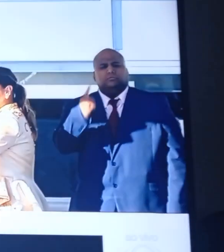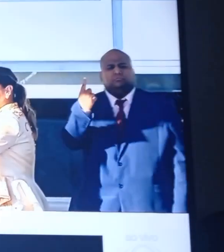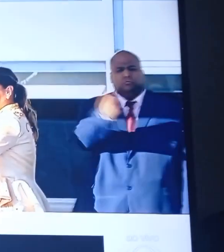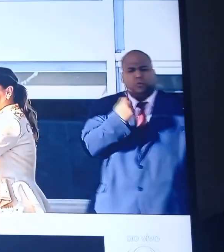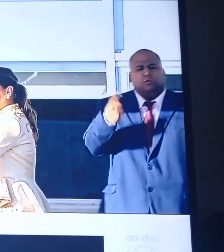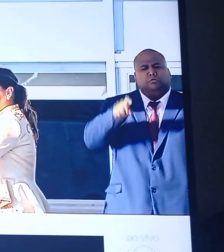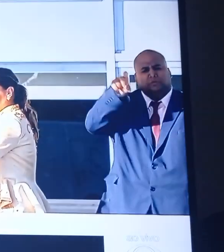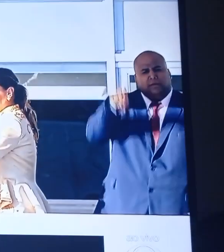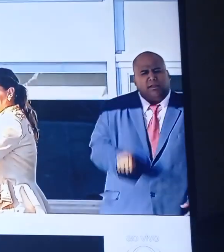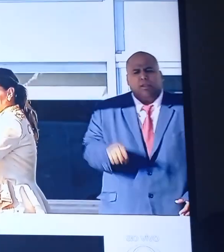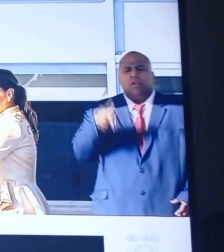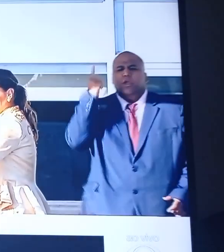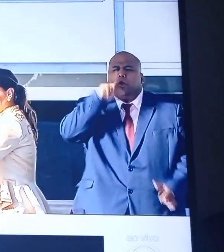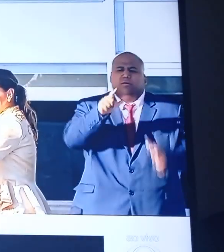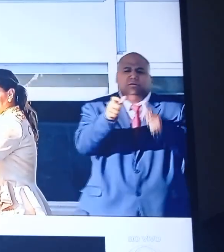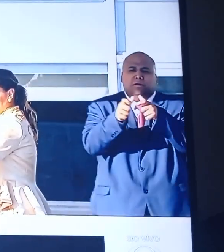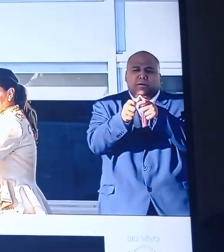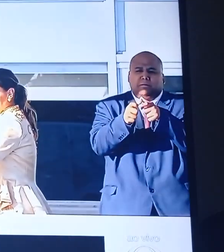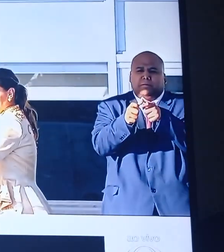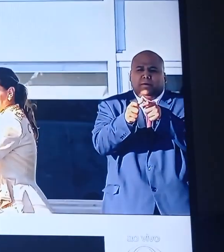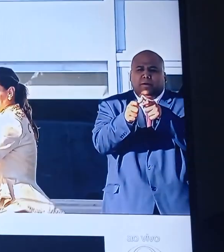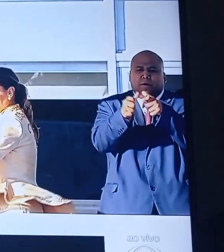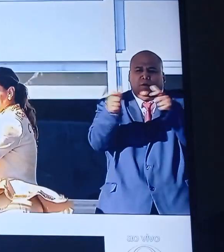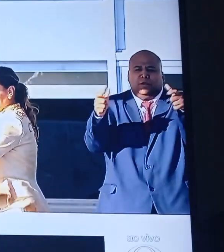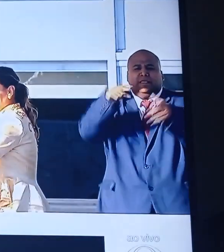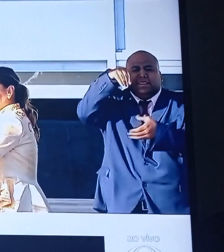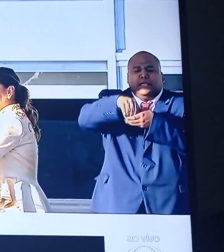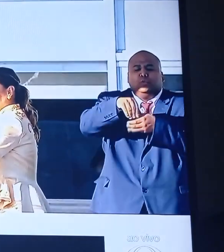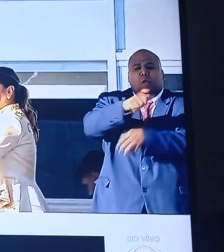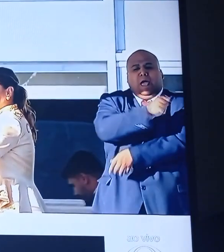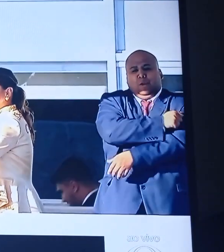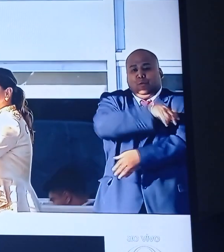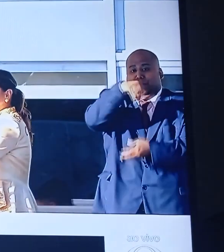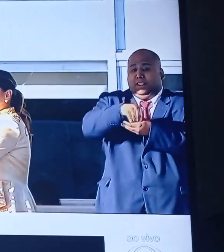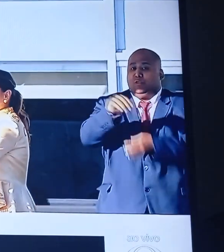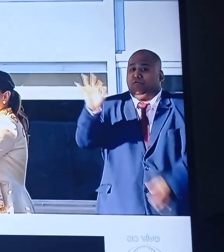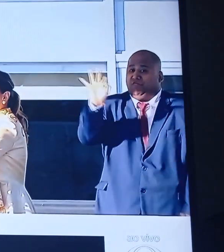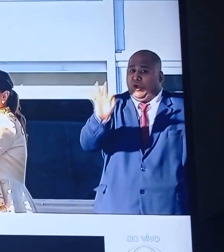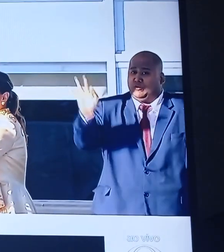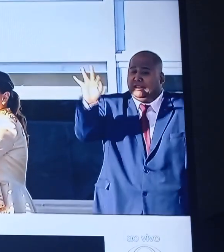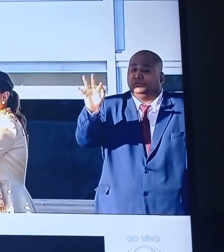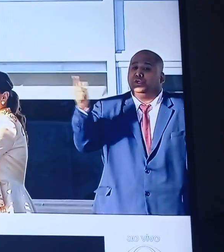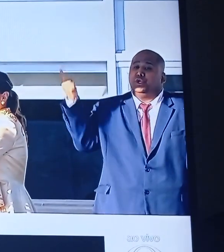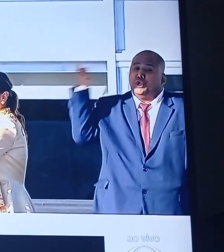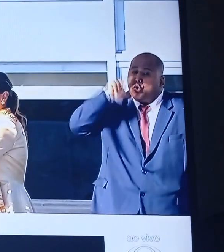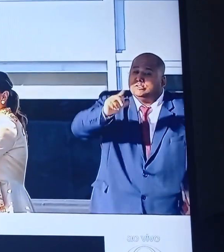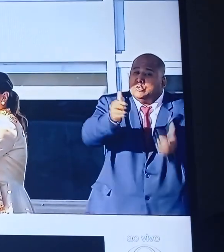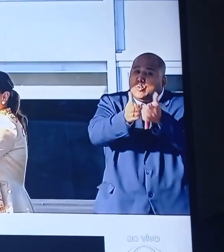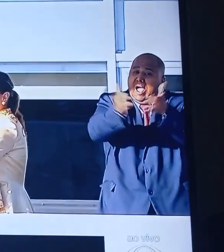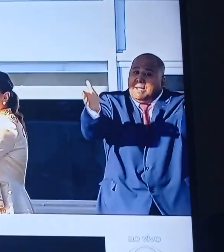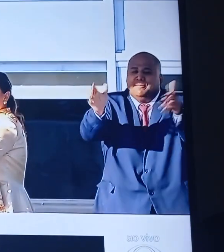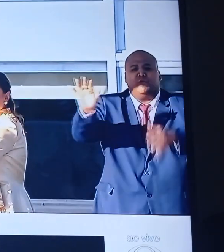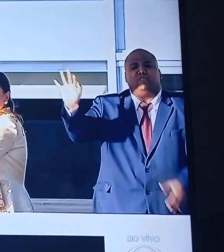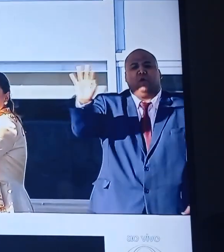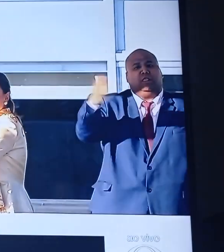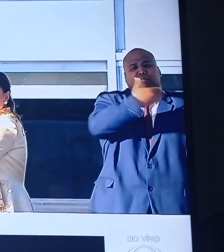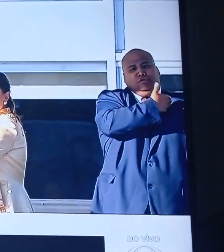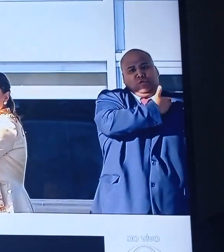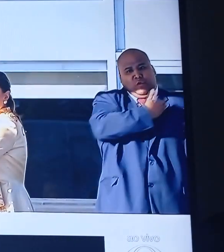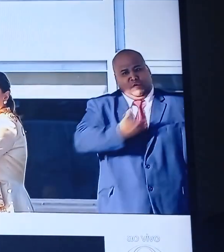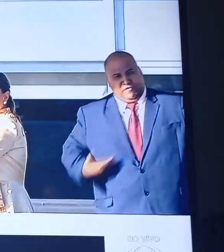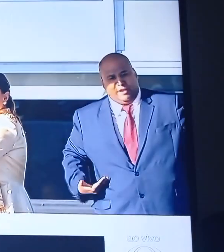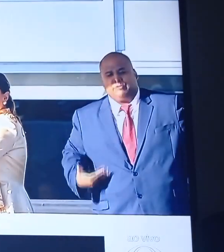mais que dobramos o número de estudantes no ensino superior e abrimos a porta das universidades